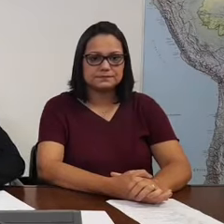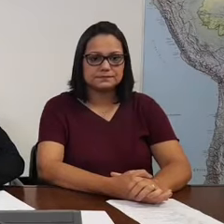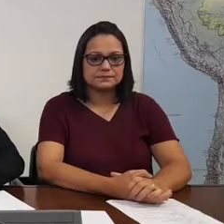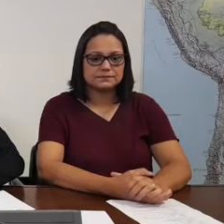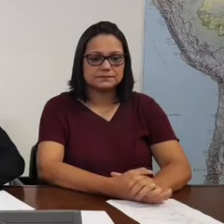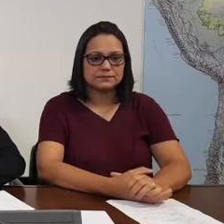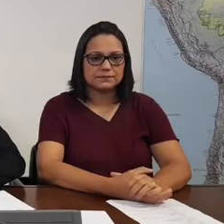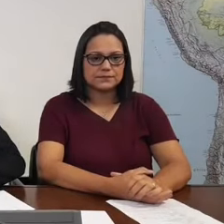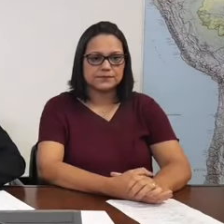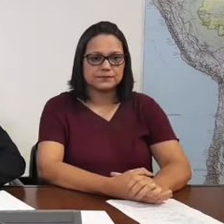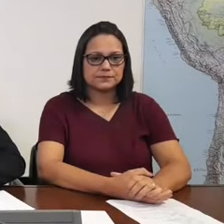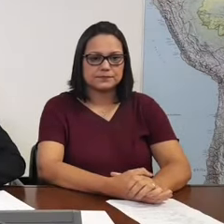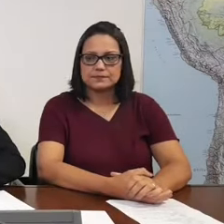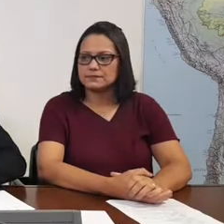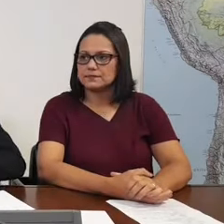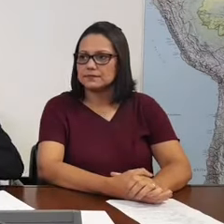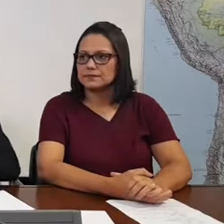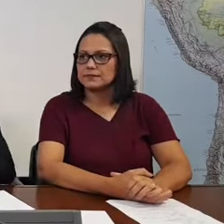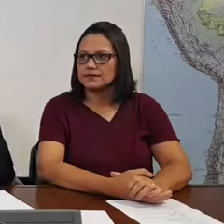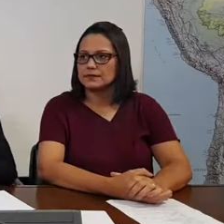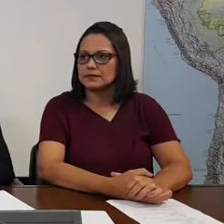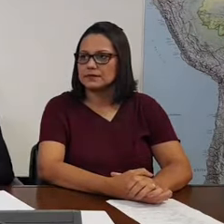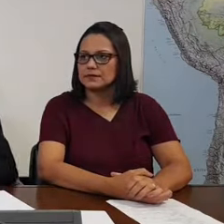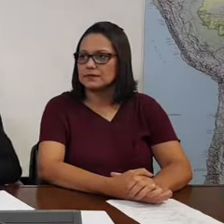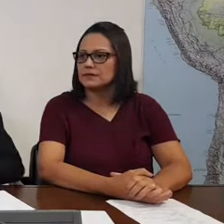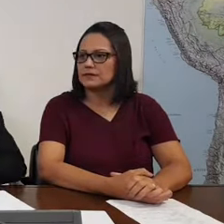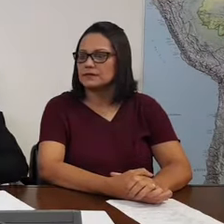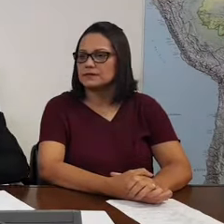Pode não? A Fábio cortou. Pode não?